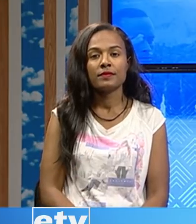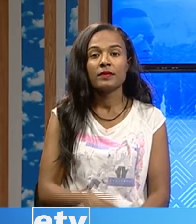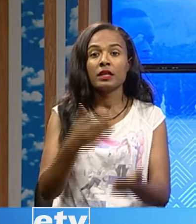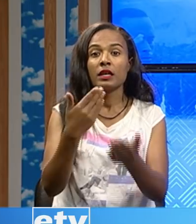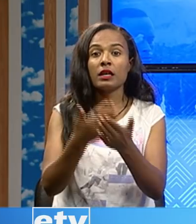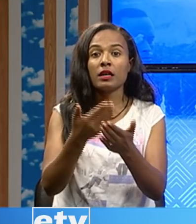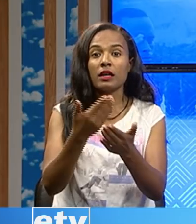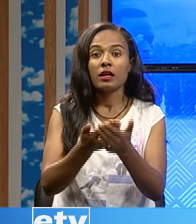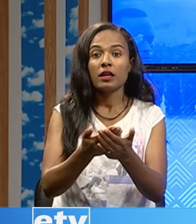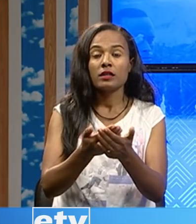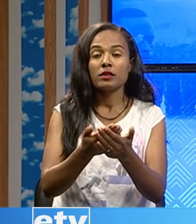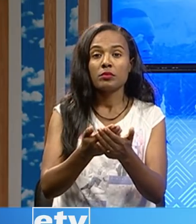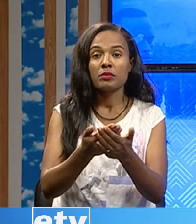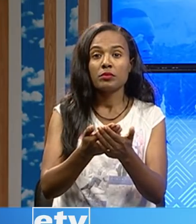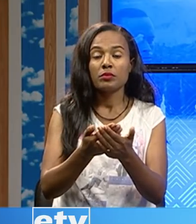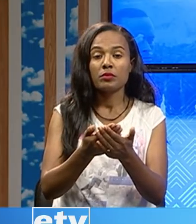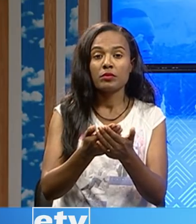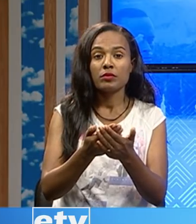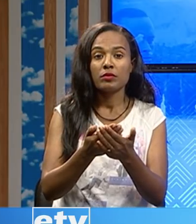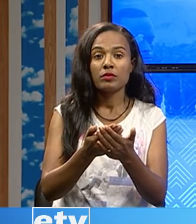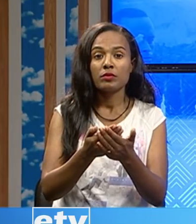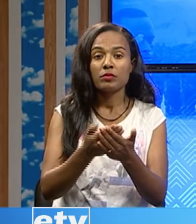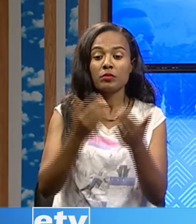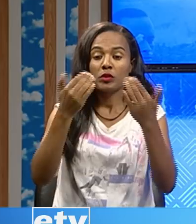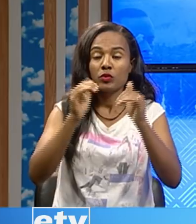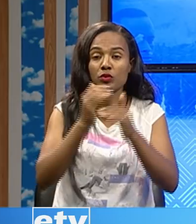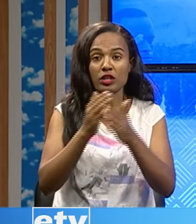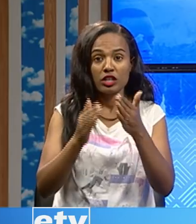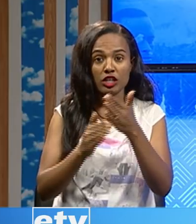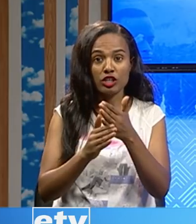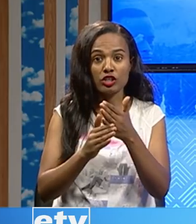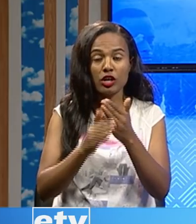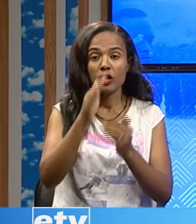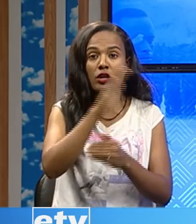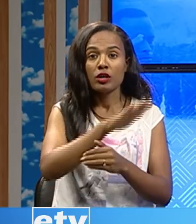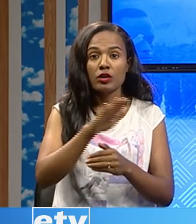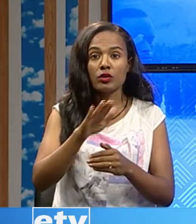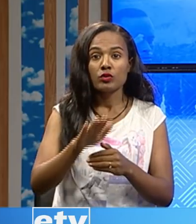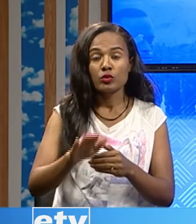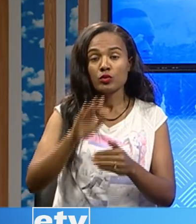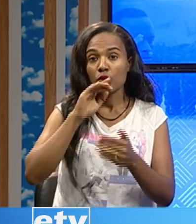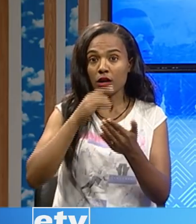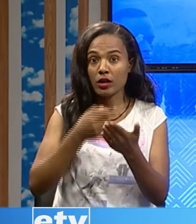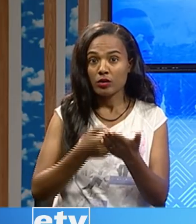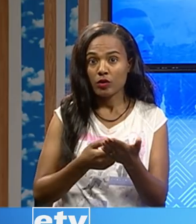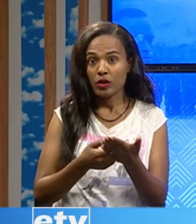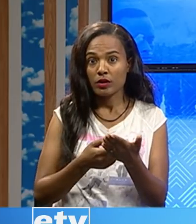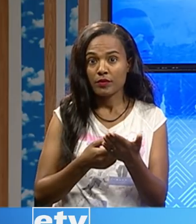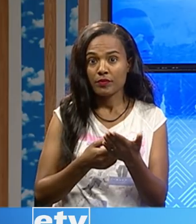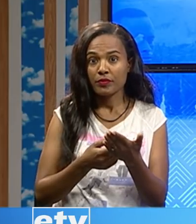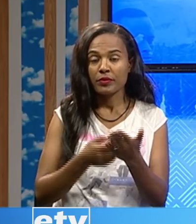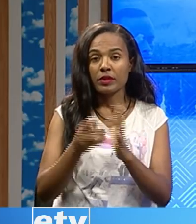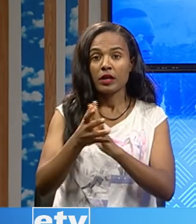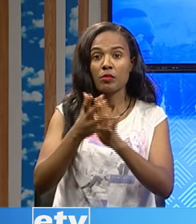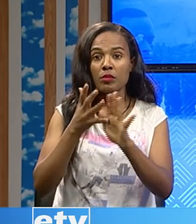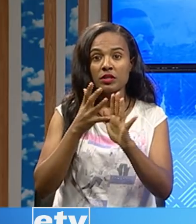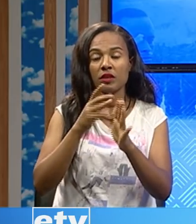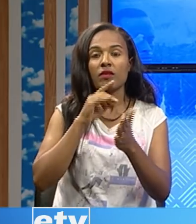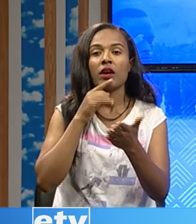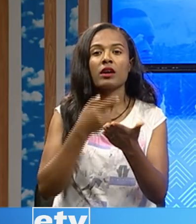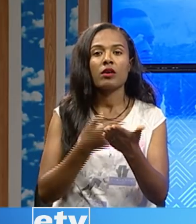ገንዘብ በማዋጣት አረጋግጧል። በተወሰነ ደረጃ ልጆችን በመስጠት አረጋግጧል። በሰልፍ